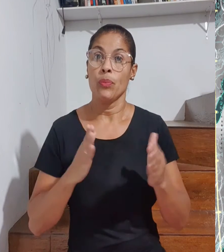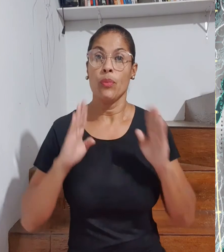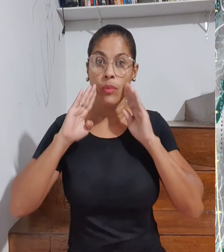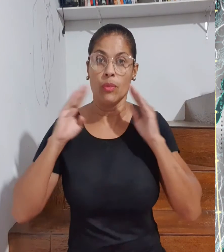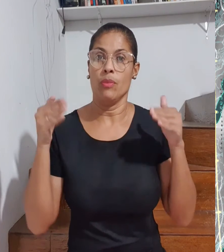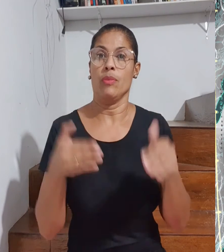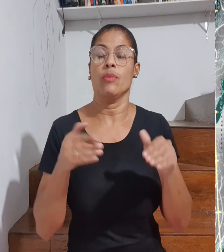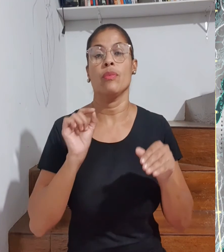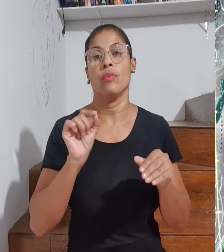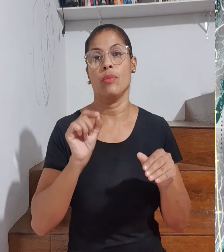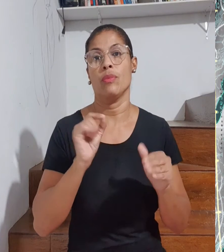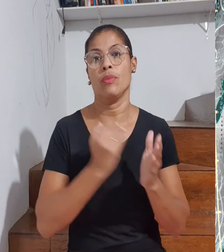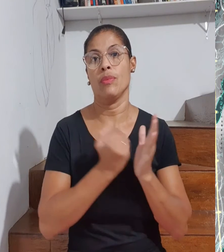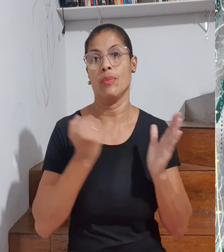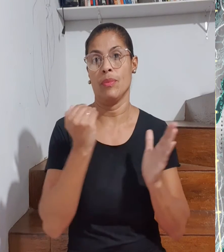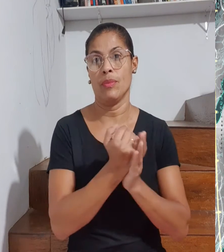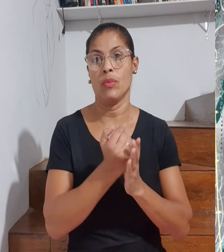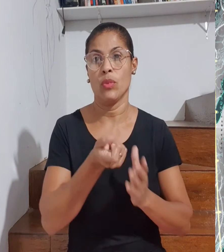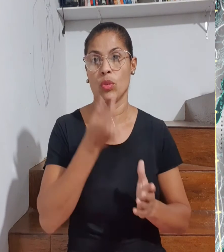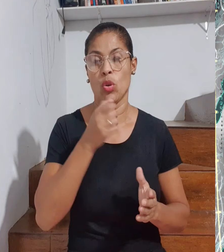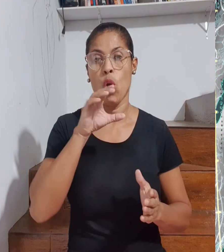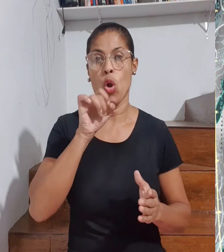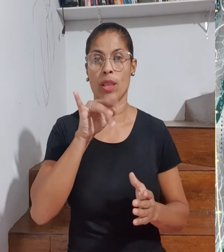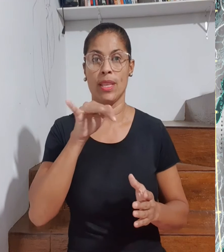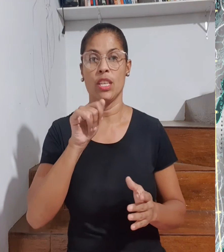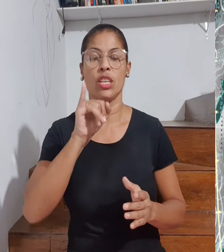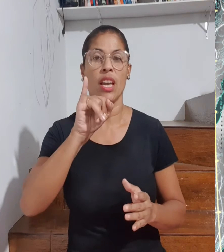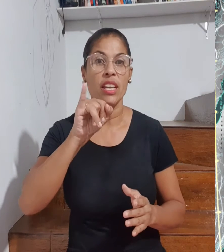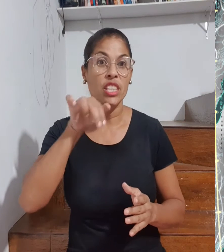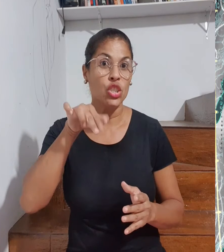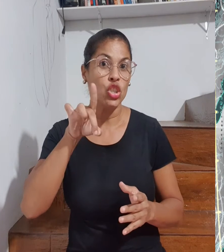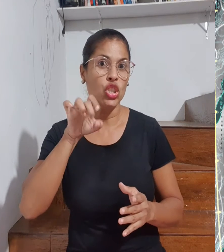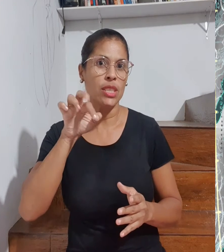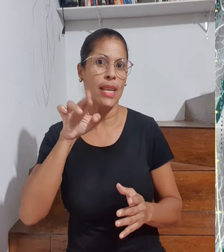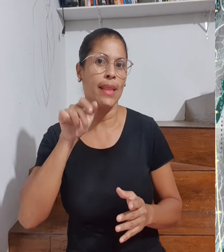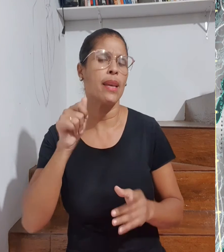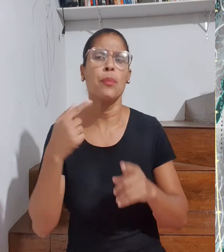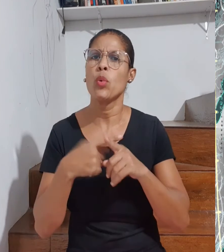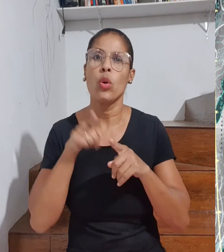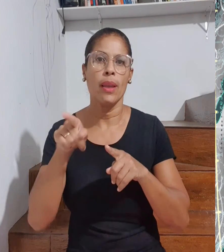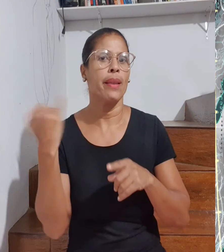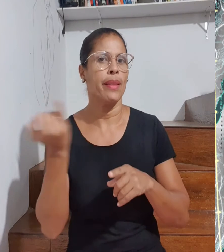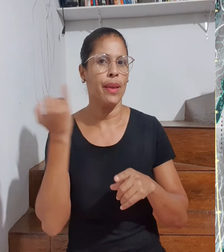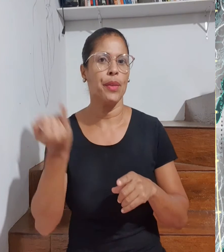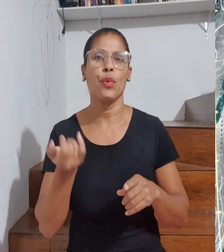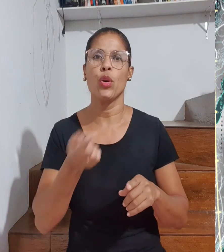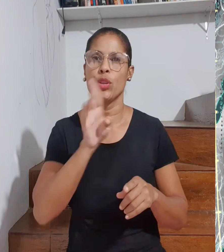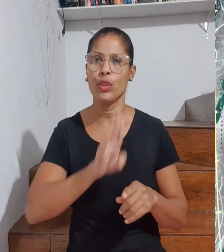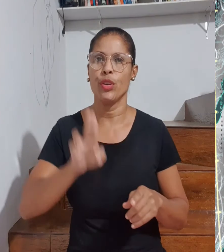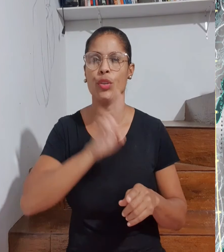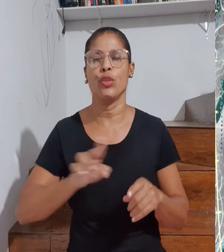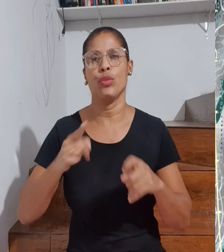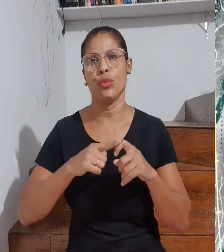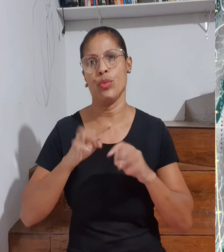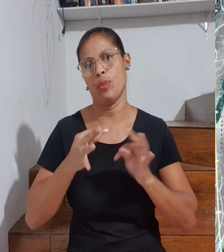Vamos nos deter um pouco mais falando sobre as drogas colinérgicas indiretas, devido à sua importância na clínica.